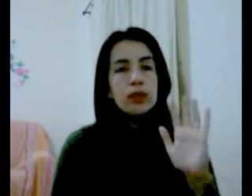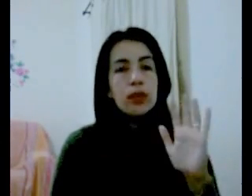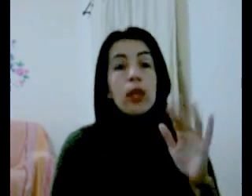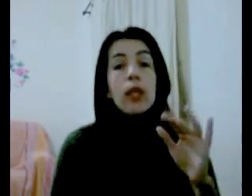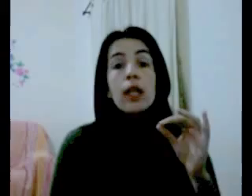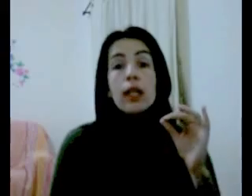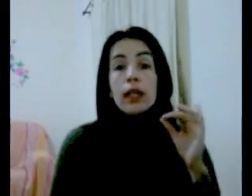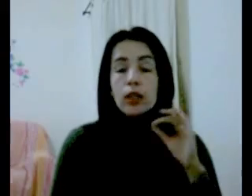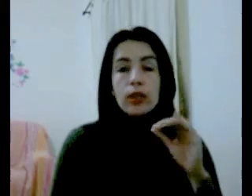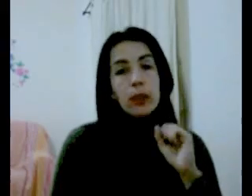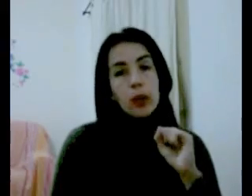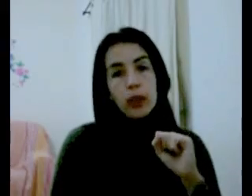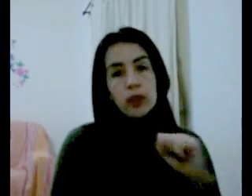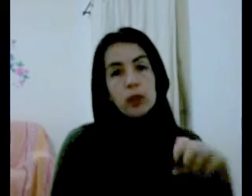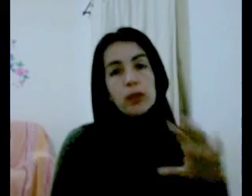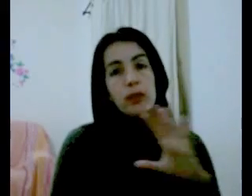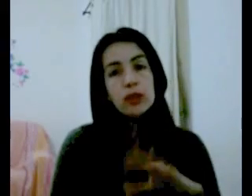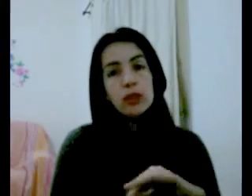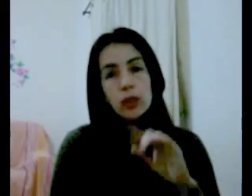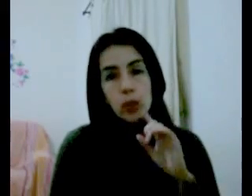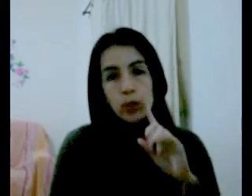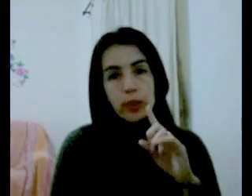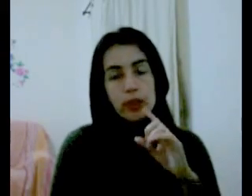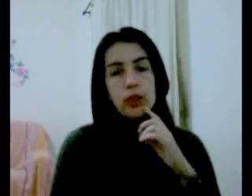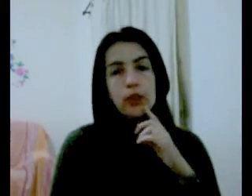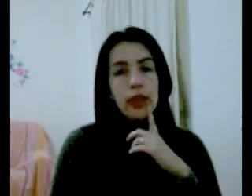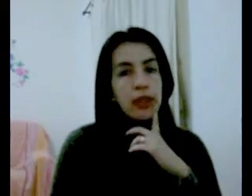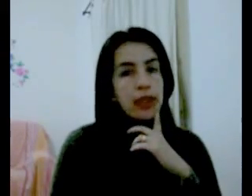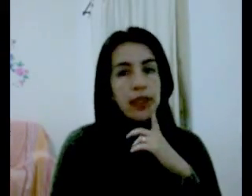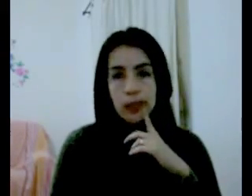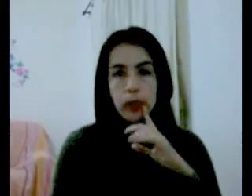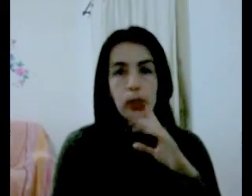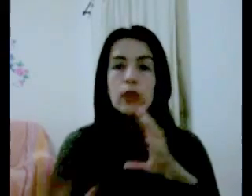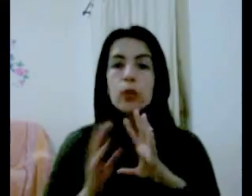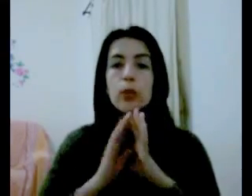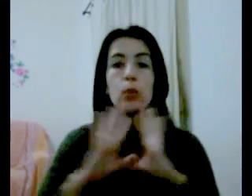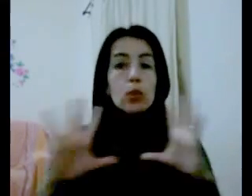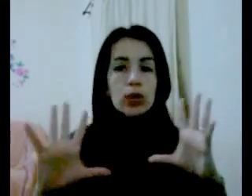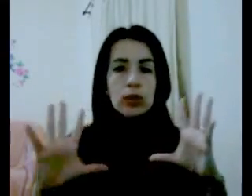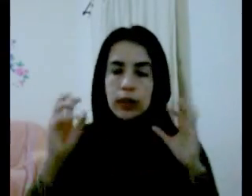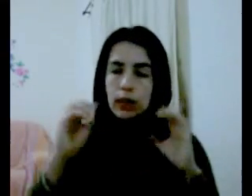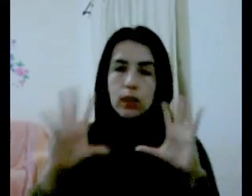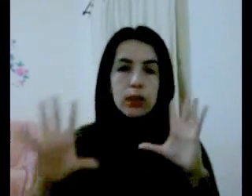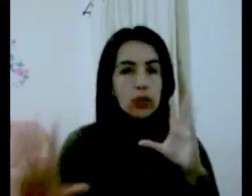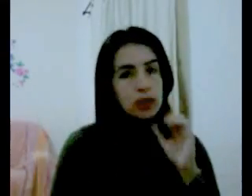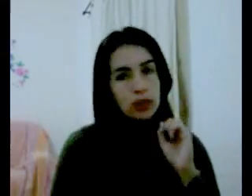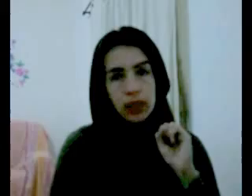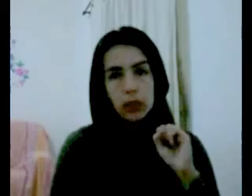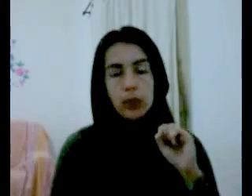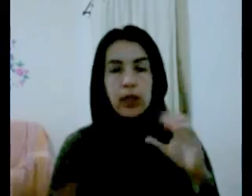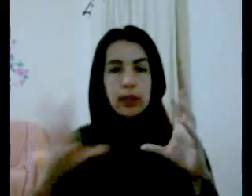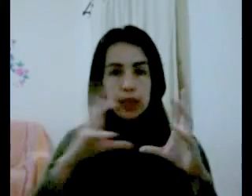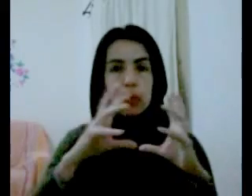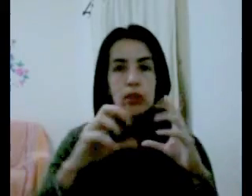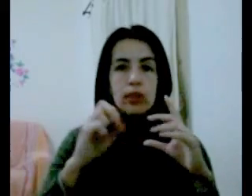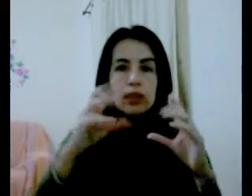essa condição, eu já fiquei preocupada. Como a minha menstruação veio um dia, eu já fiquei, caramba, agora entupiu tudo de vez que minha menstruação sai. Porque tem umas